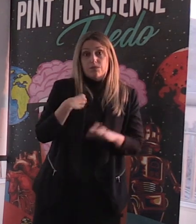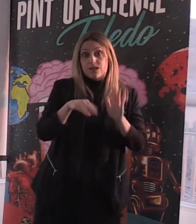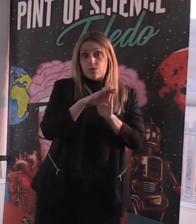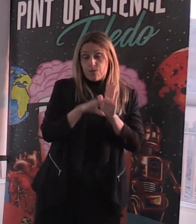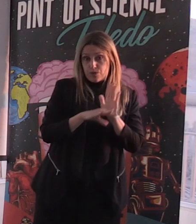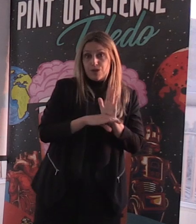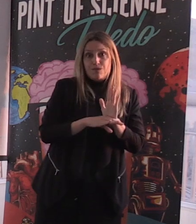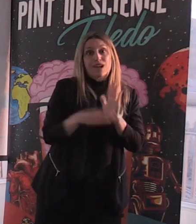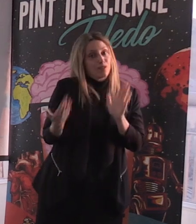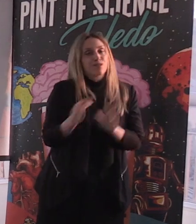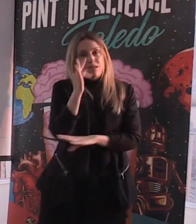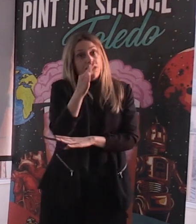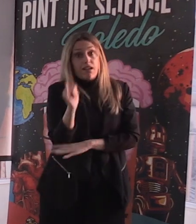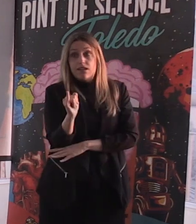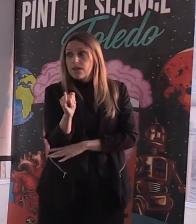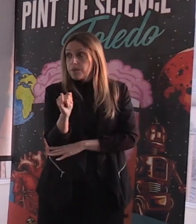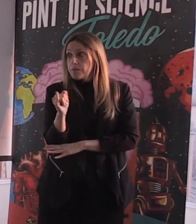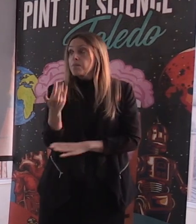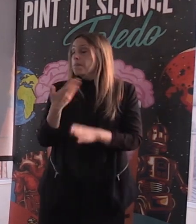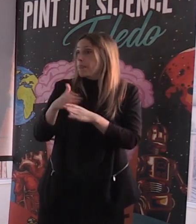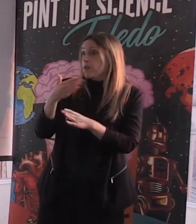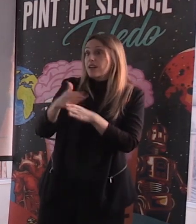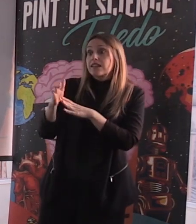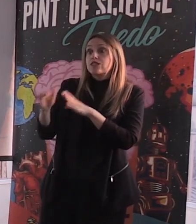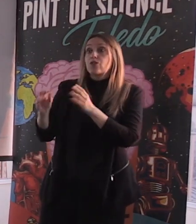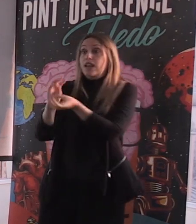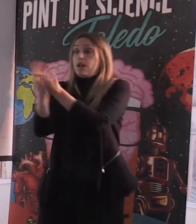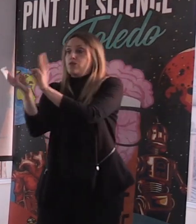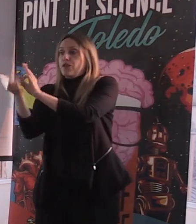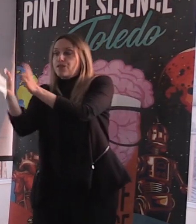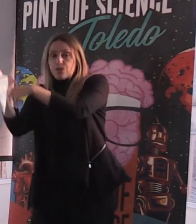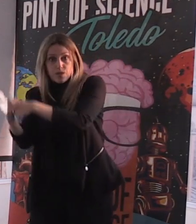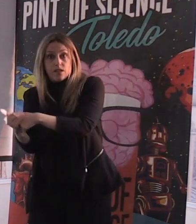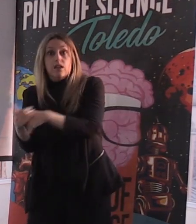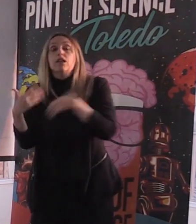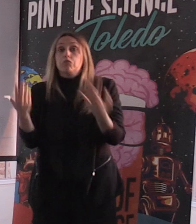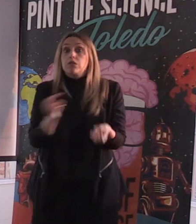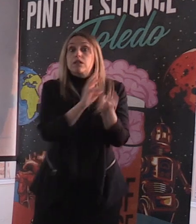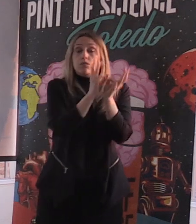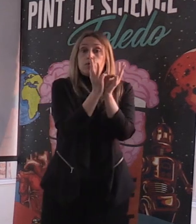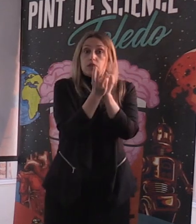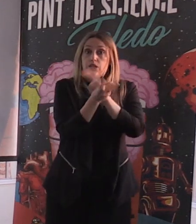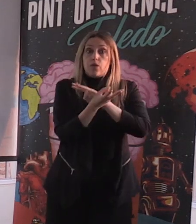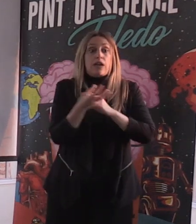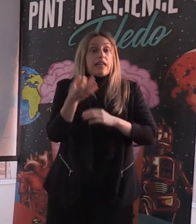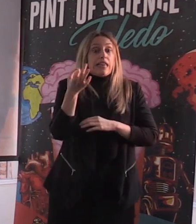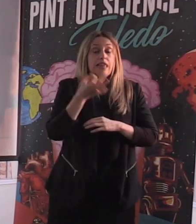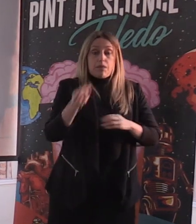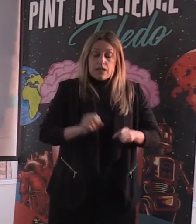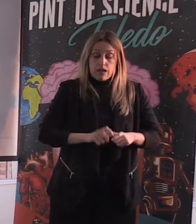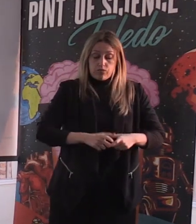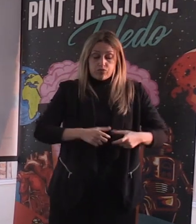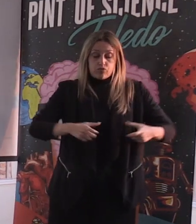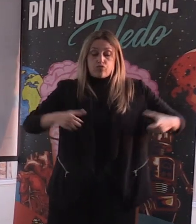tendría una ventaja con todo el resto que no tengan esta mutación. Entonces la mutación debería proliferar y expandirse